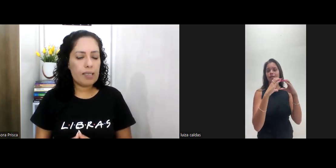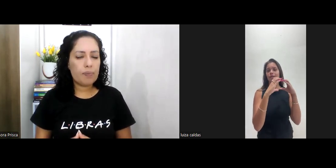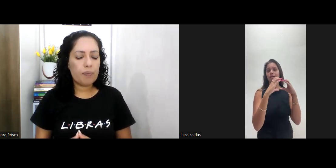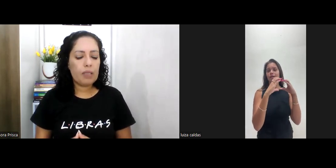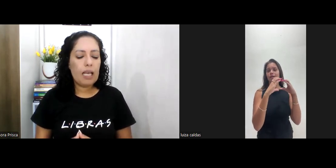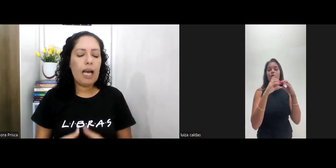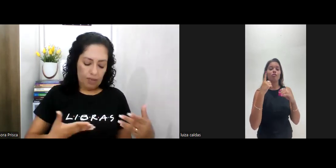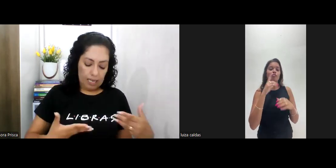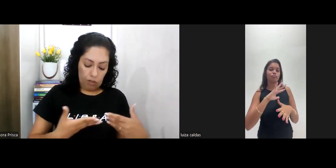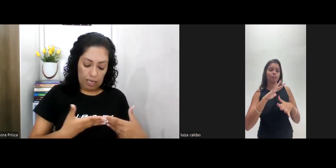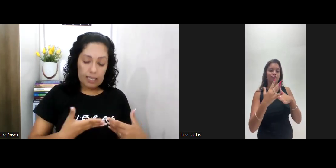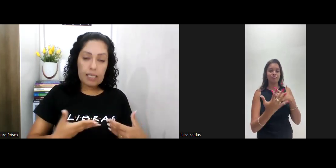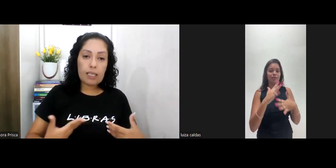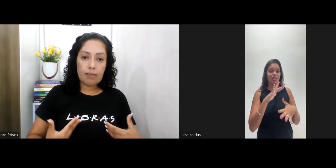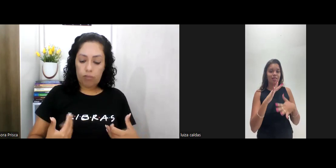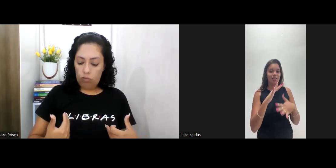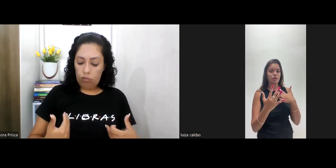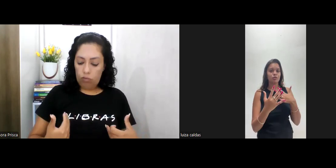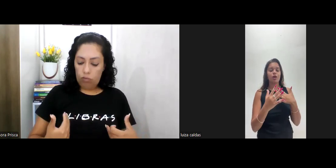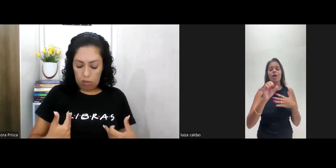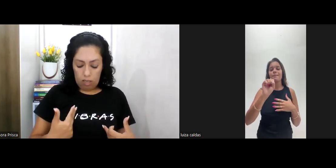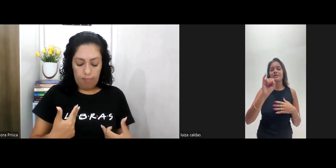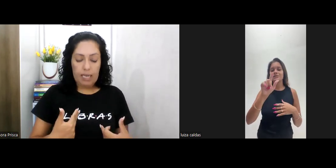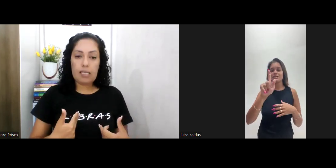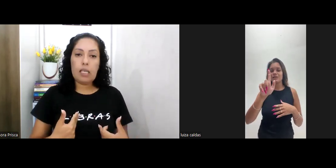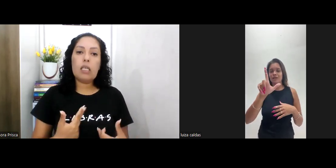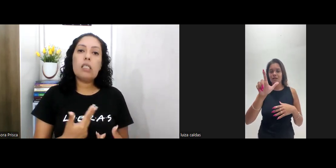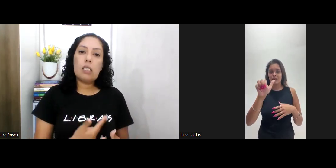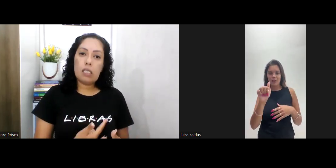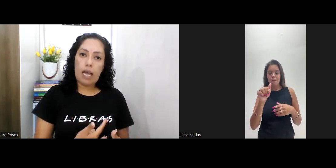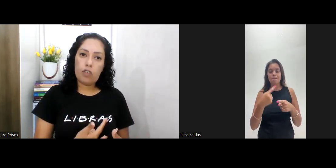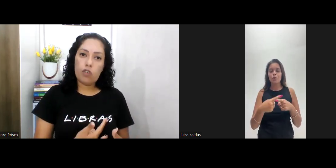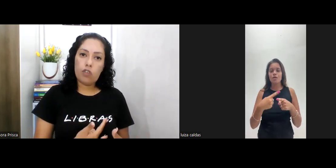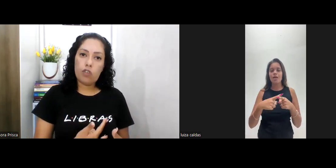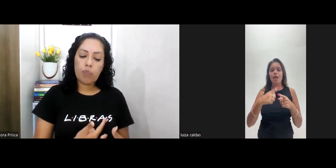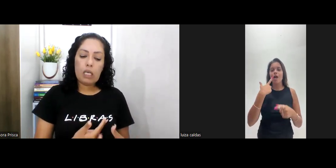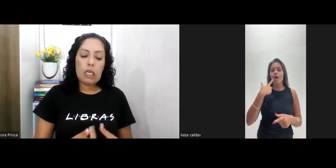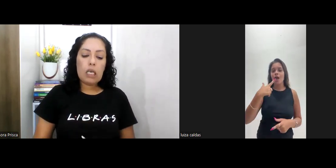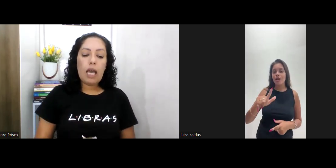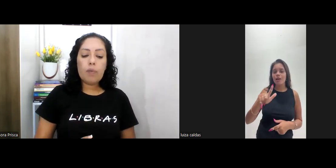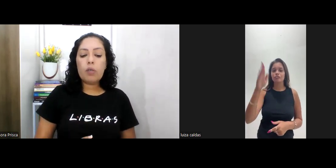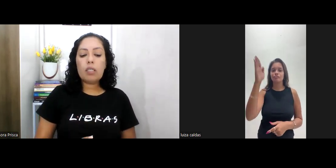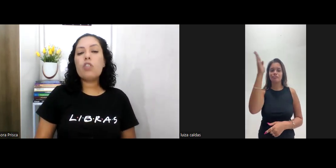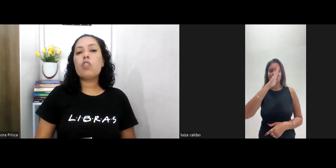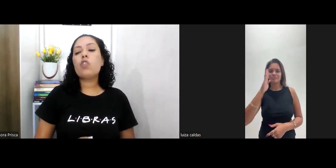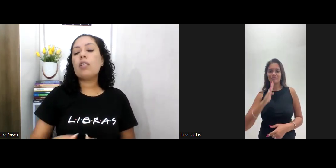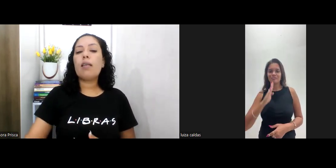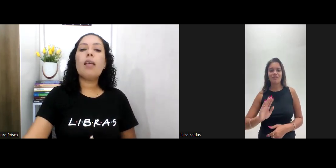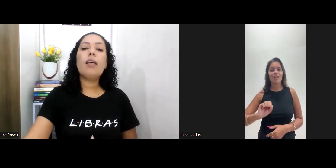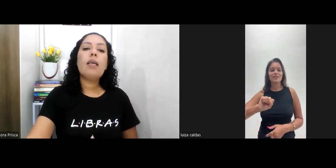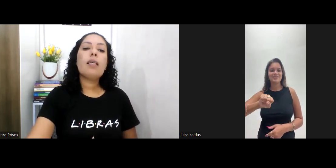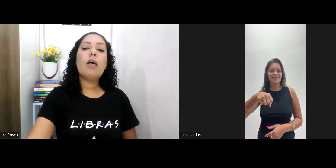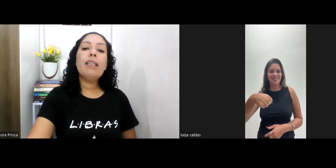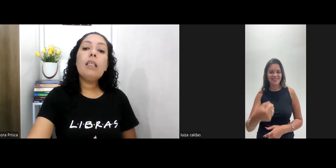a Libras. A Libras, na verdade, é a sigla de Língua Brasileira de Sinais. E é importante a gente